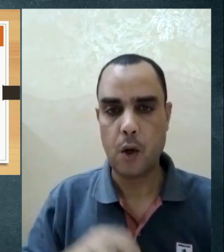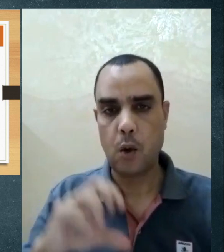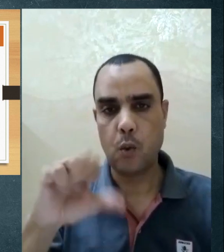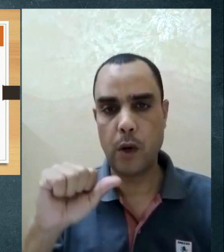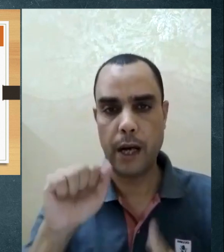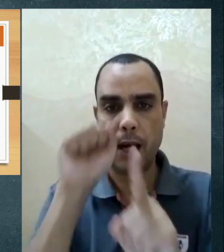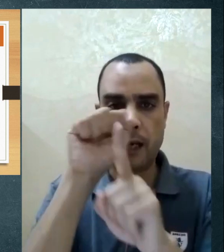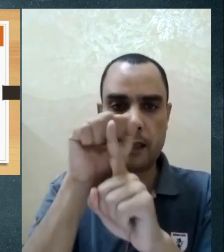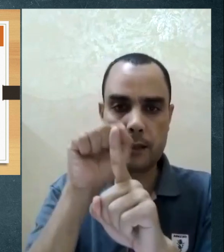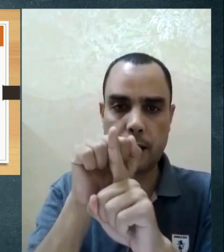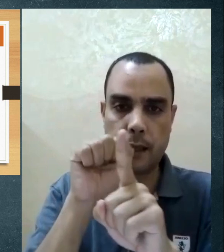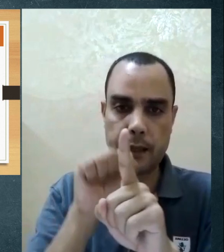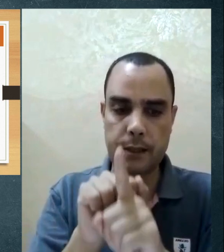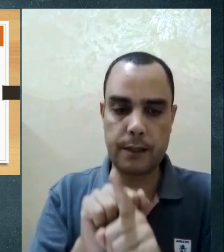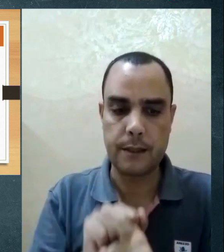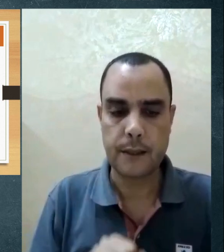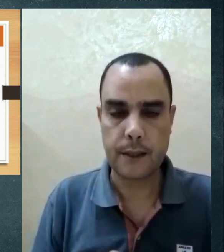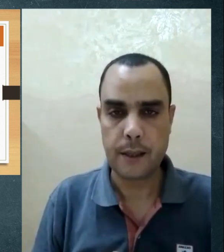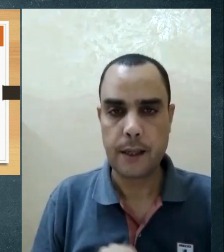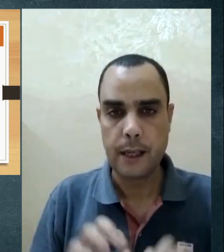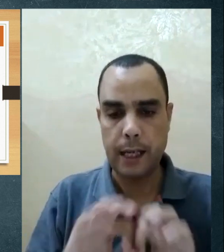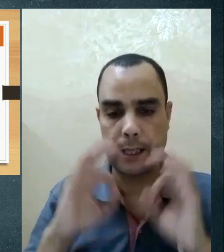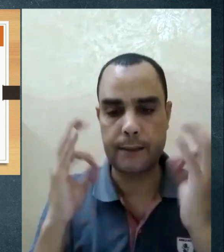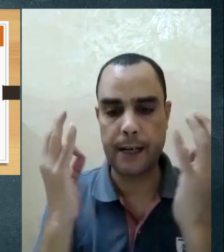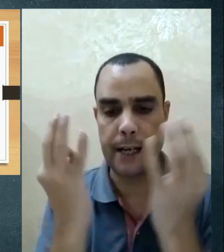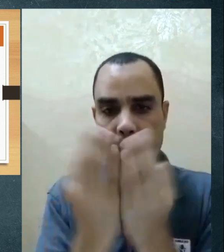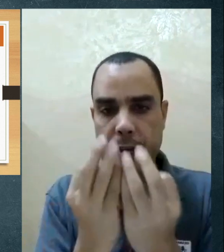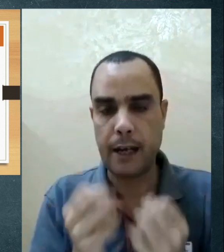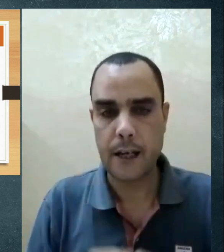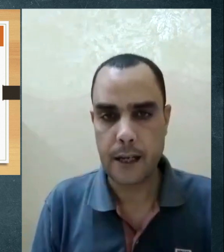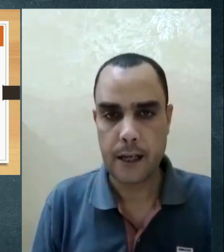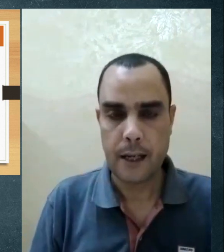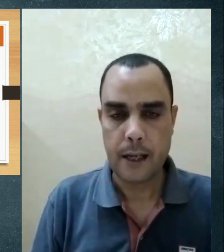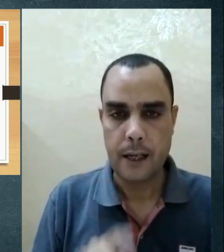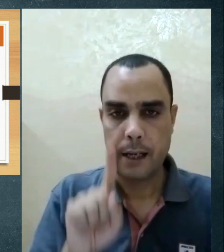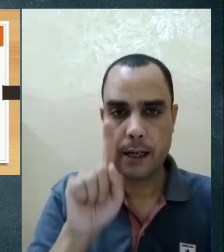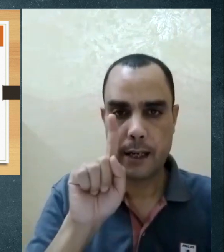النفسية والخصائص الاجتماعية